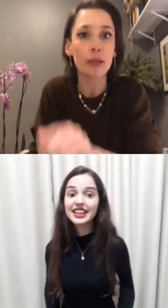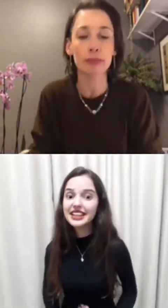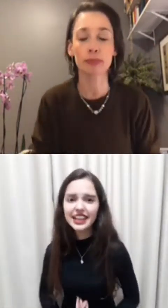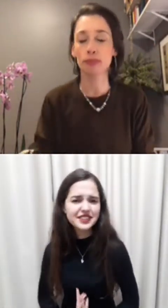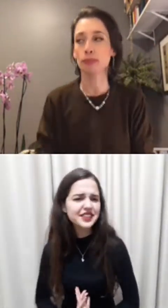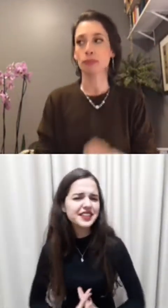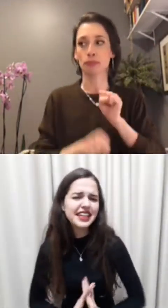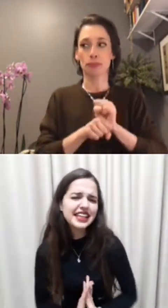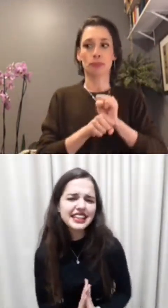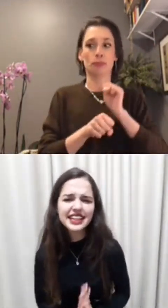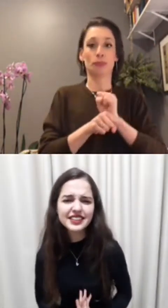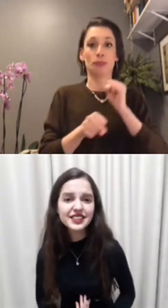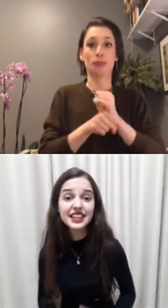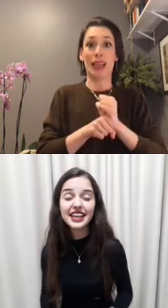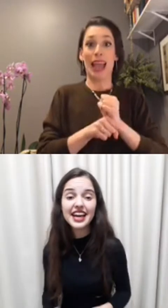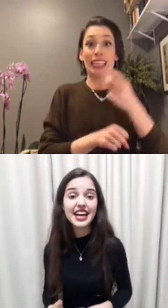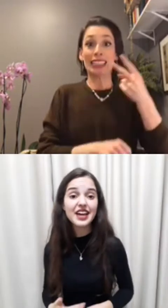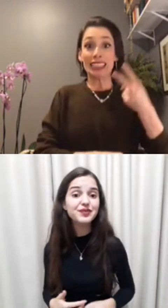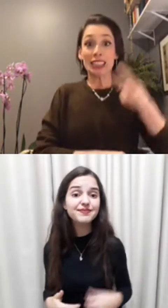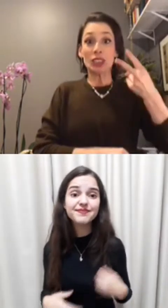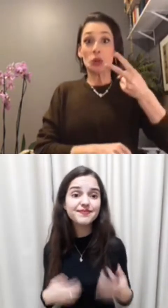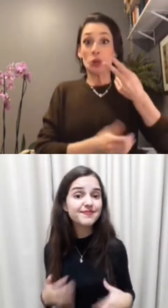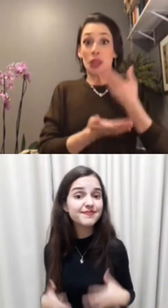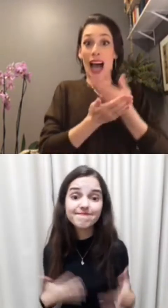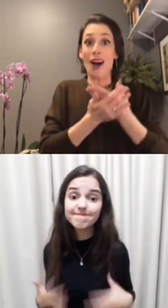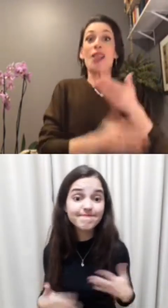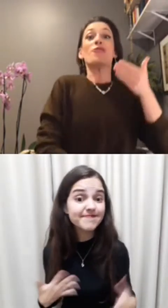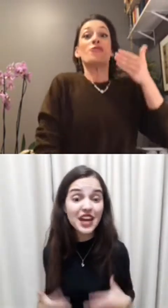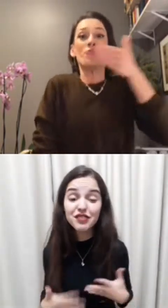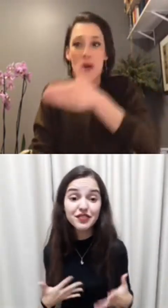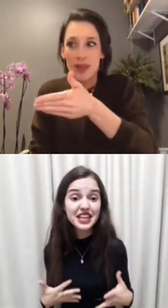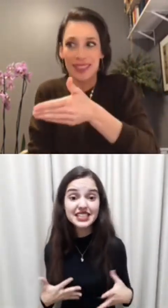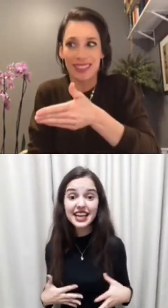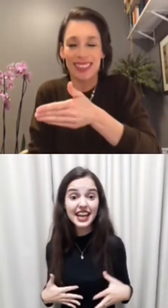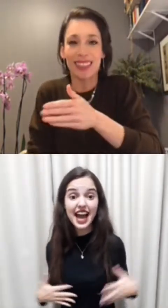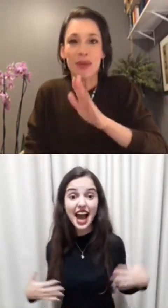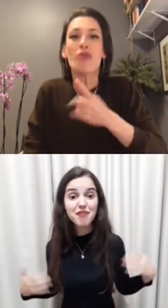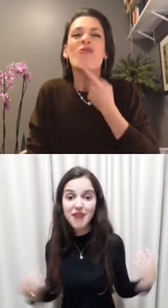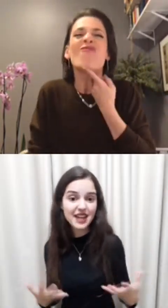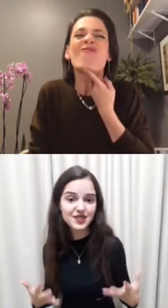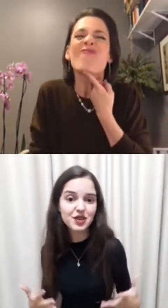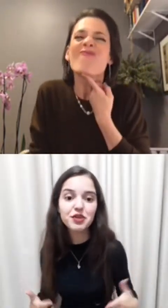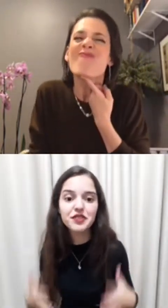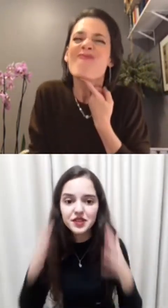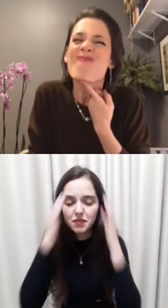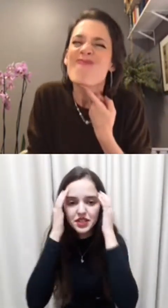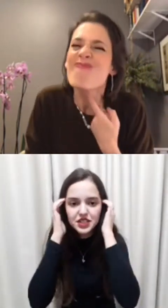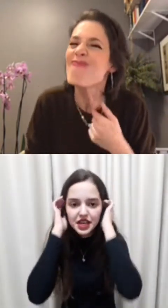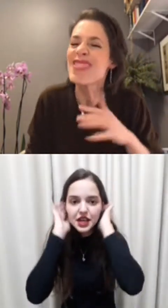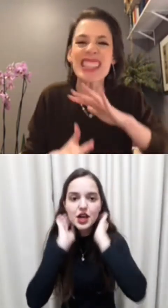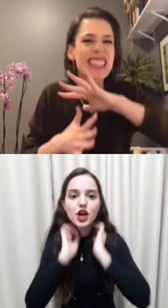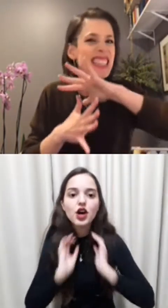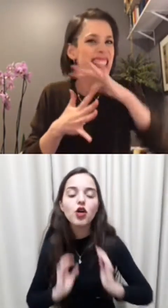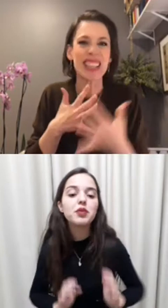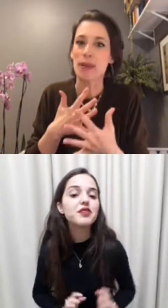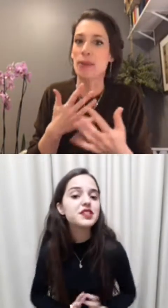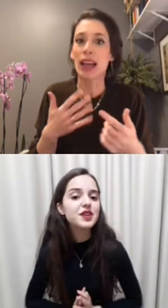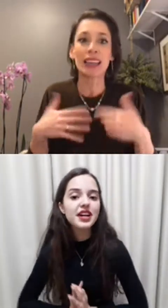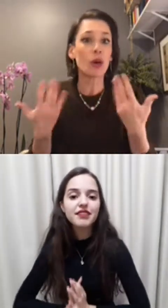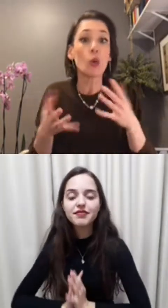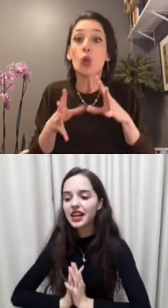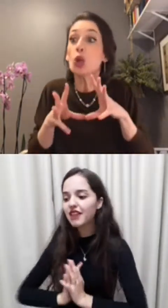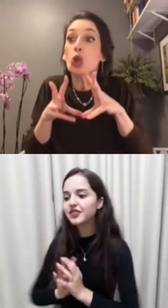queria tanto, que eu fui assim, a mais do que o professor pedia. O